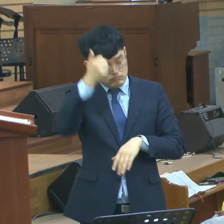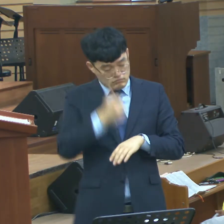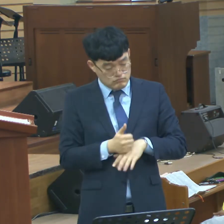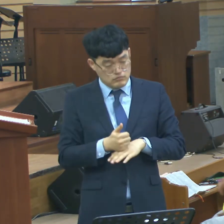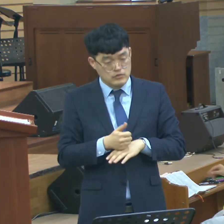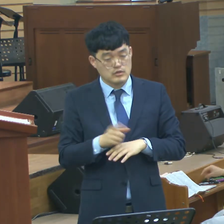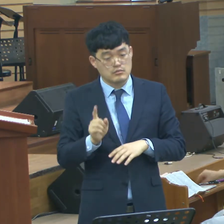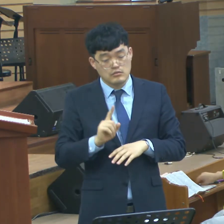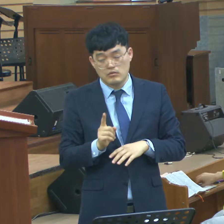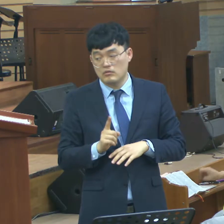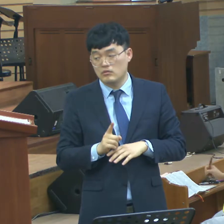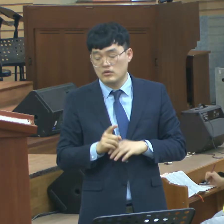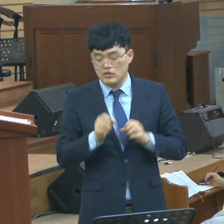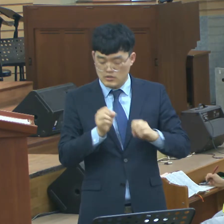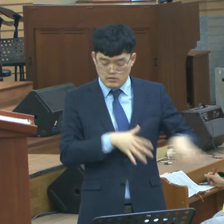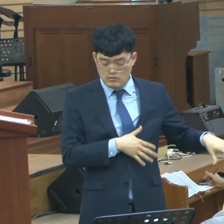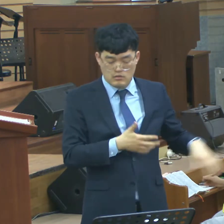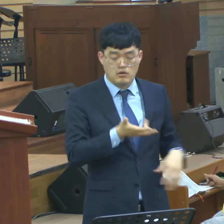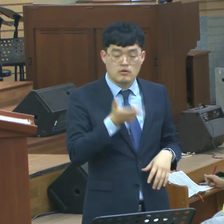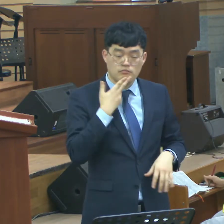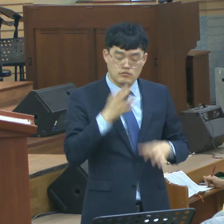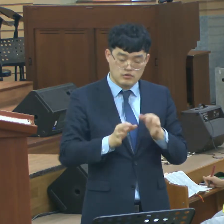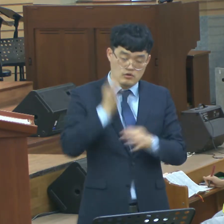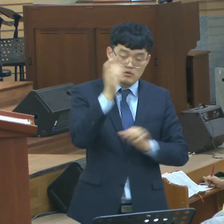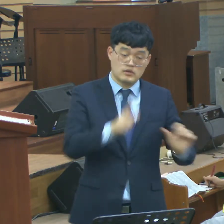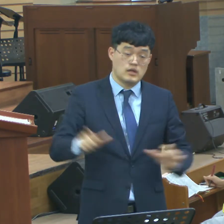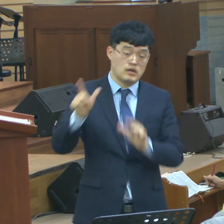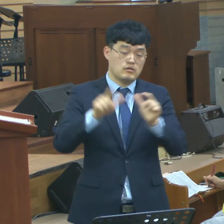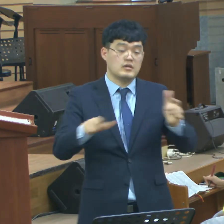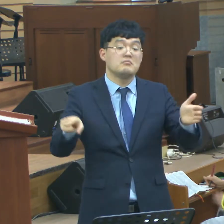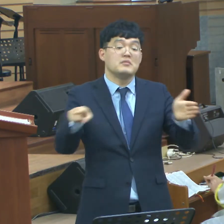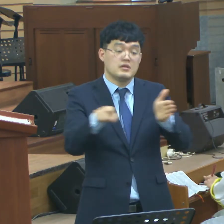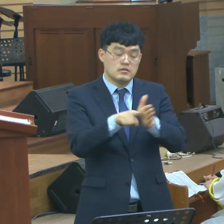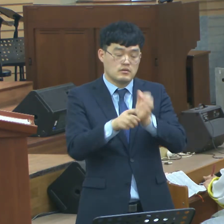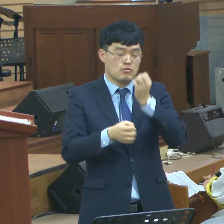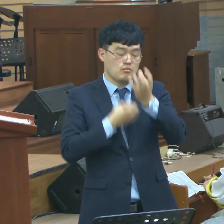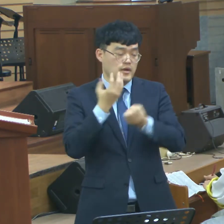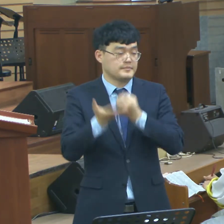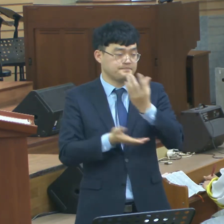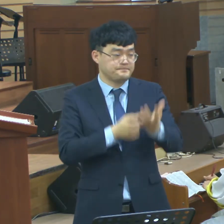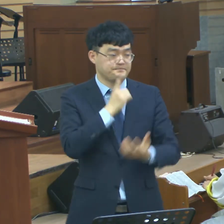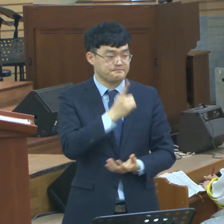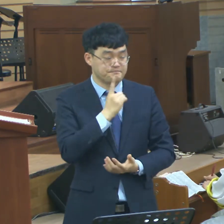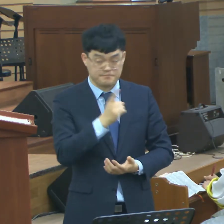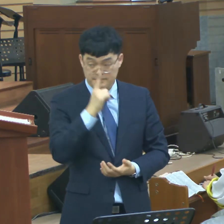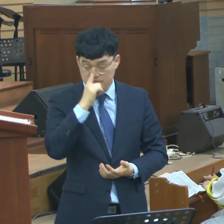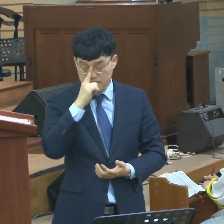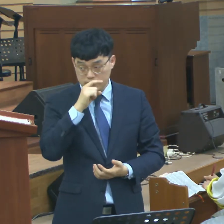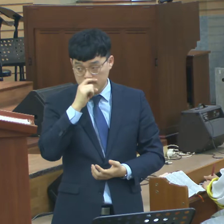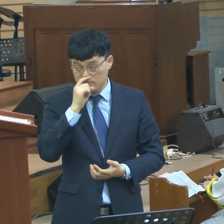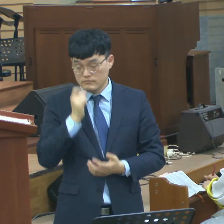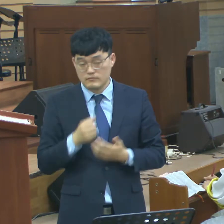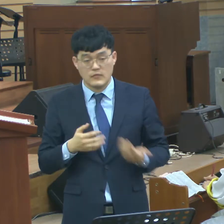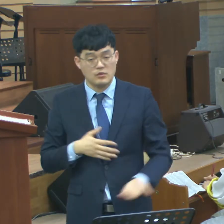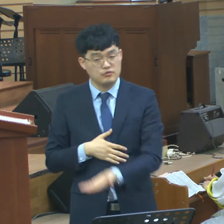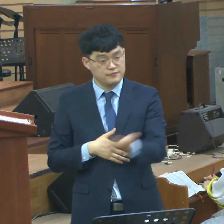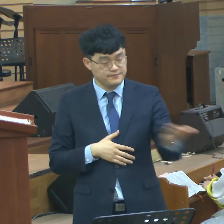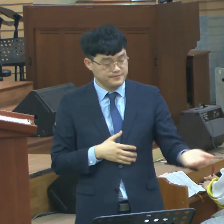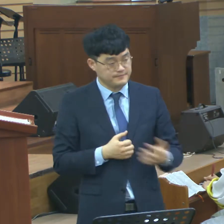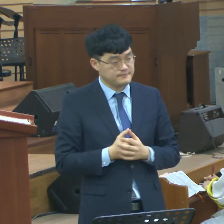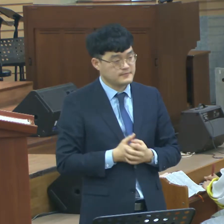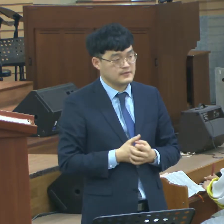우리는 아무것도 잃은 것이 없다. 이렇게 고백을 했던 것이죠. 성도 여러분,